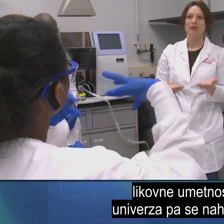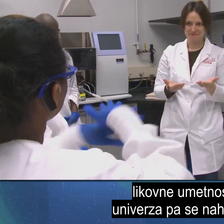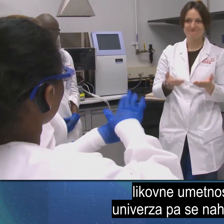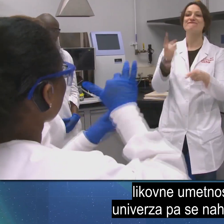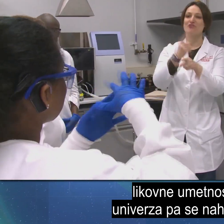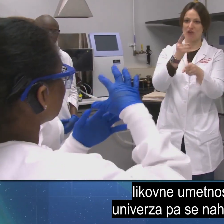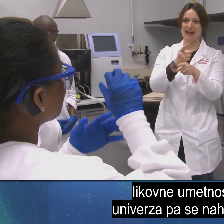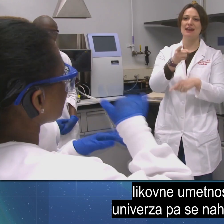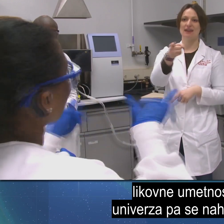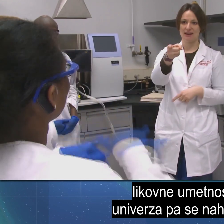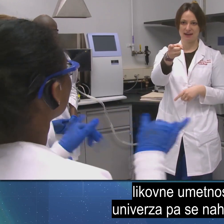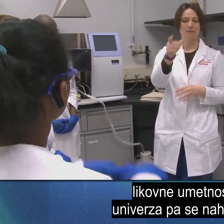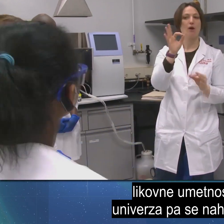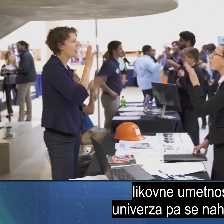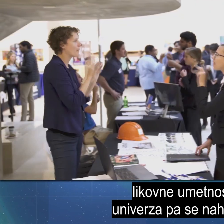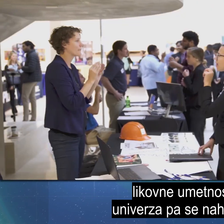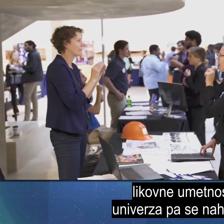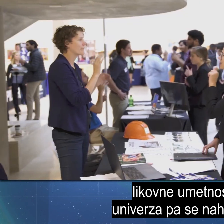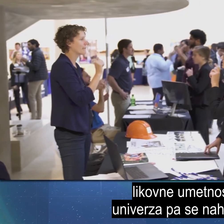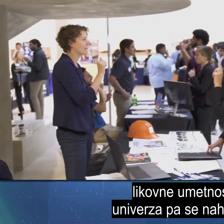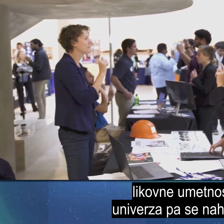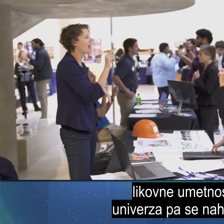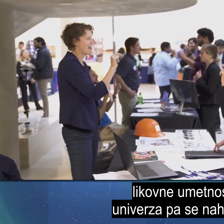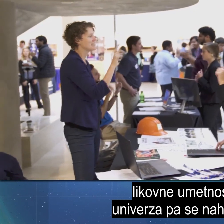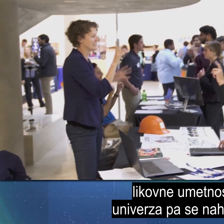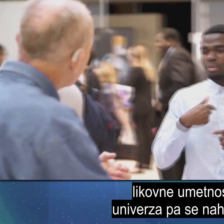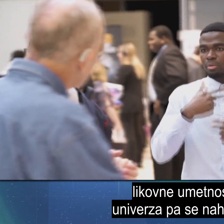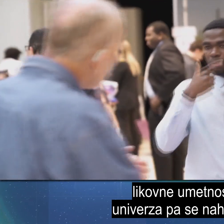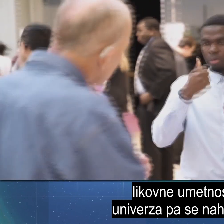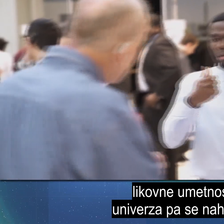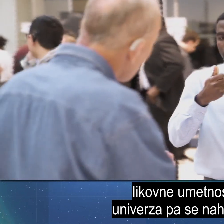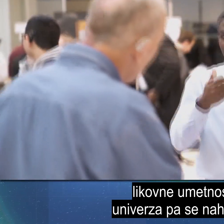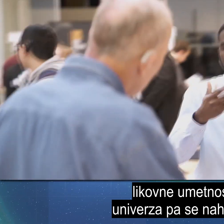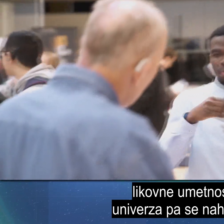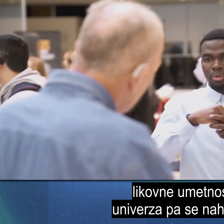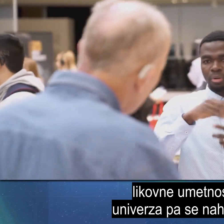drugih. CS Sun univerza pa se nahaja v Kaliforniji.